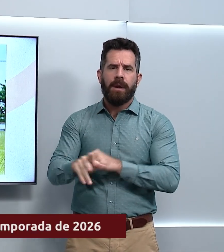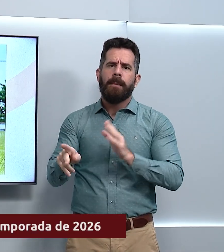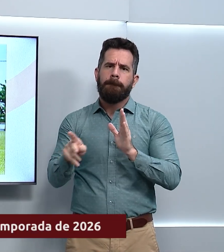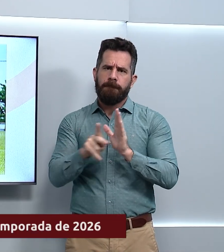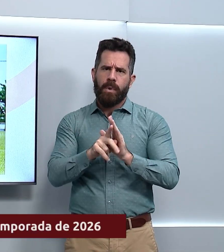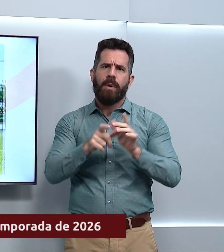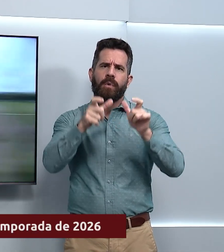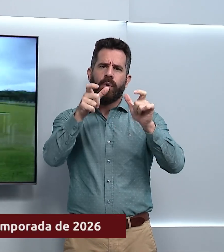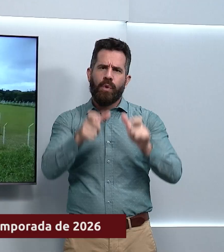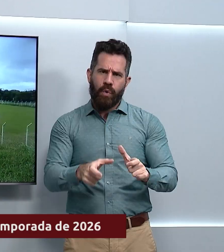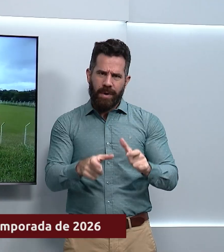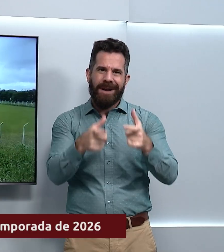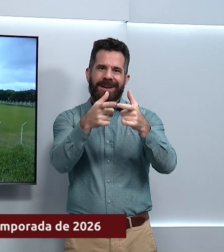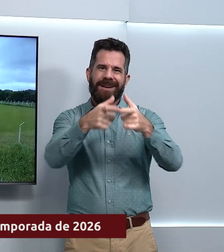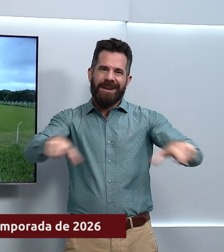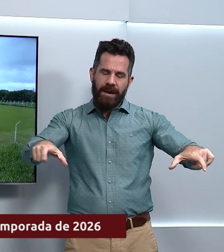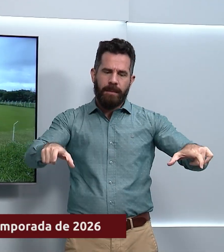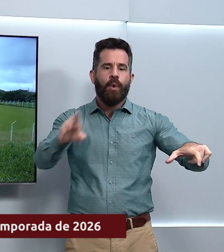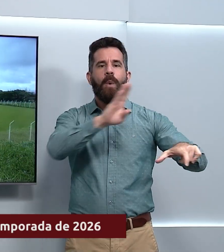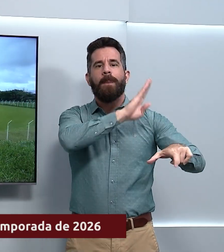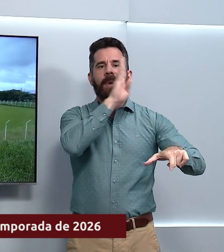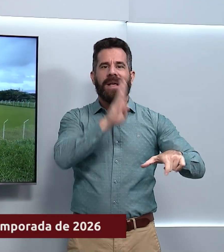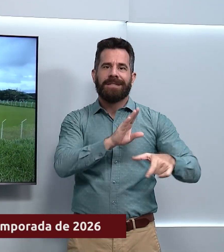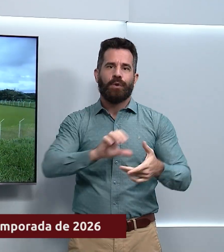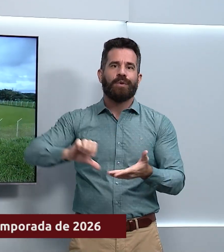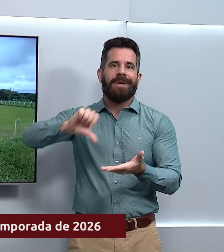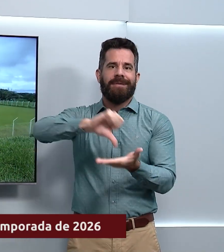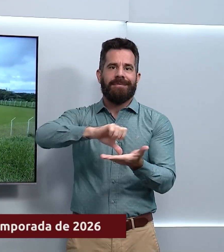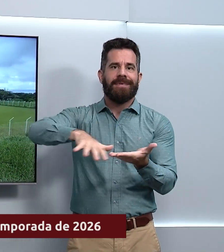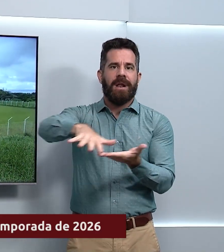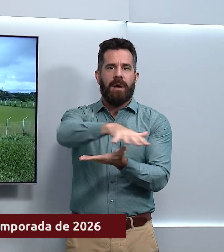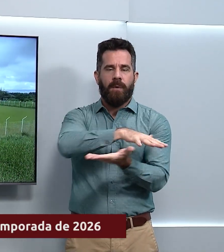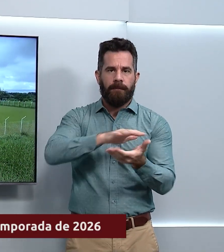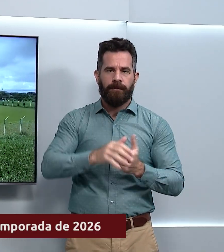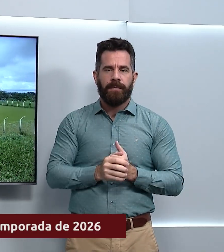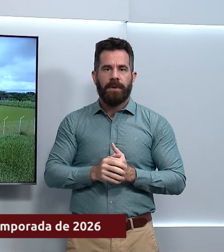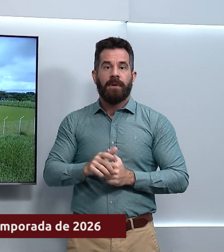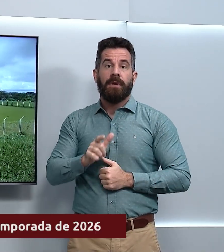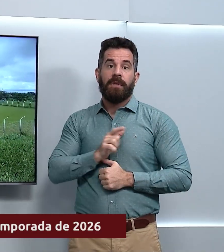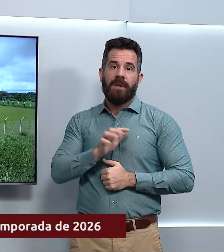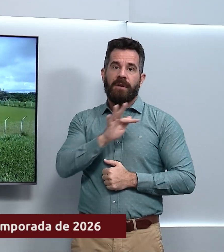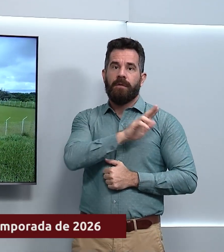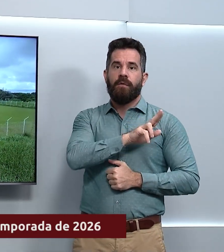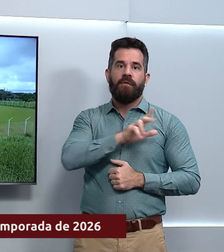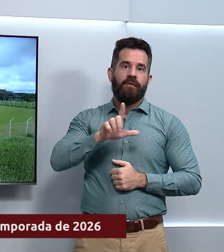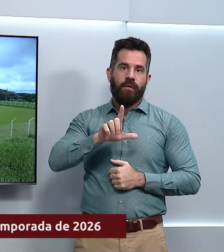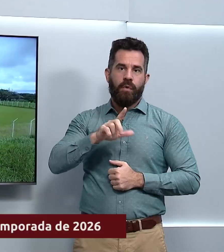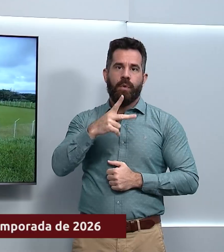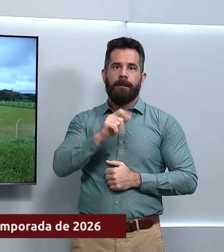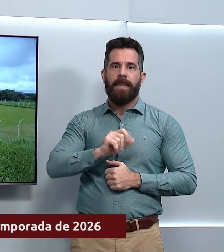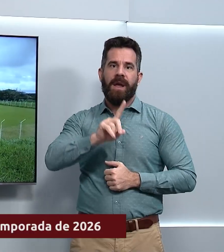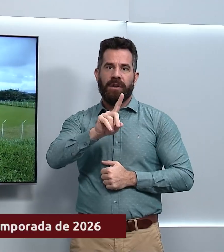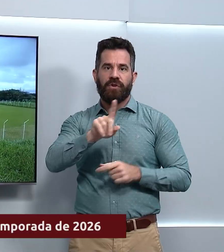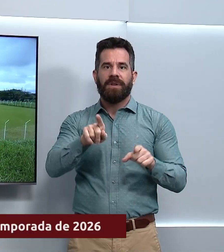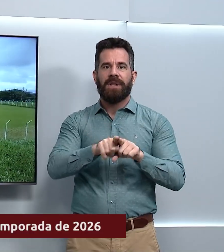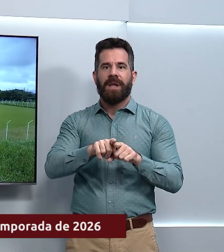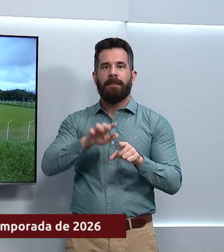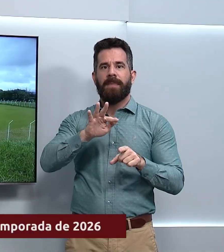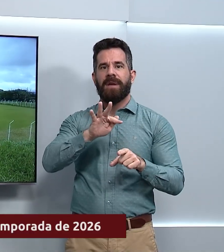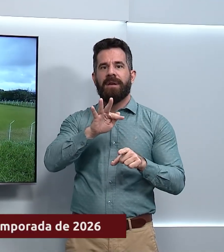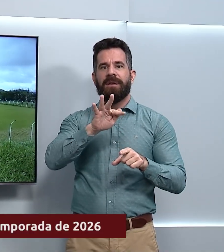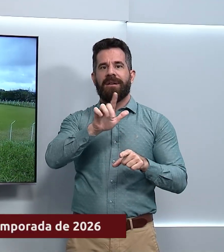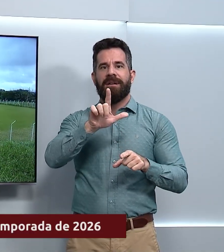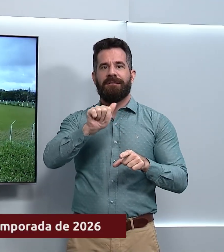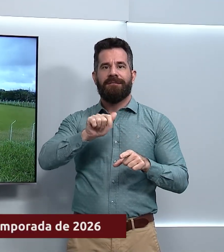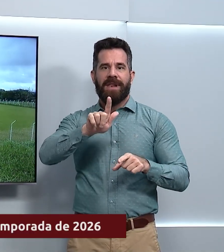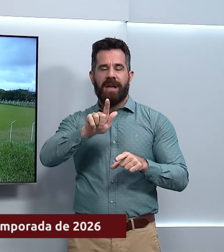Brasil Central. As seletivas serão tanto para a categoria principal, o Full Pad, quanto no Flag Football. O Goianos disputa